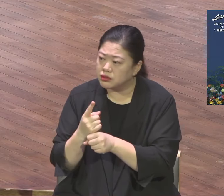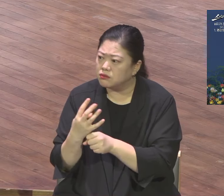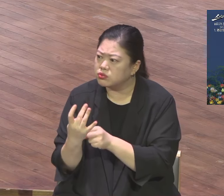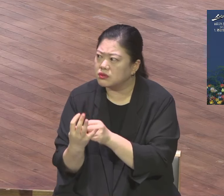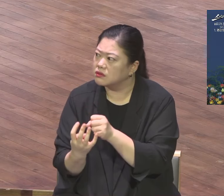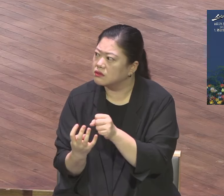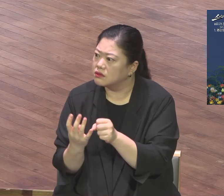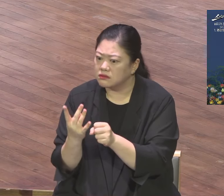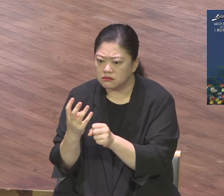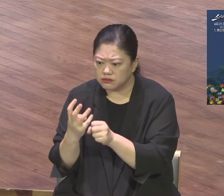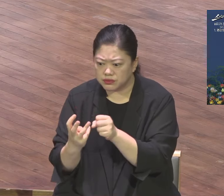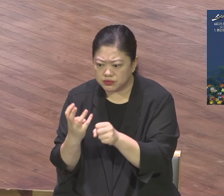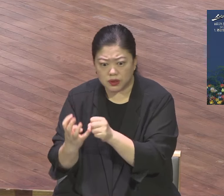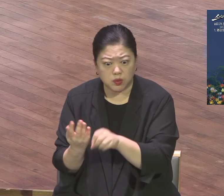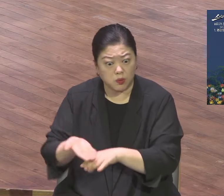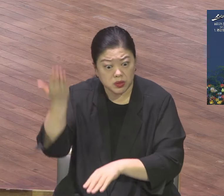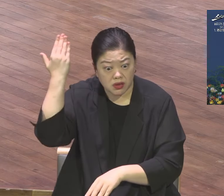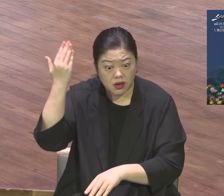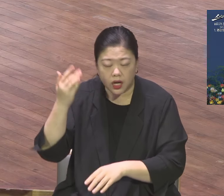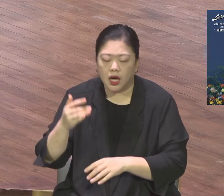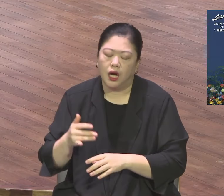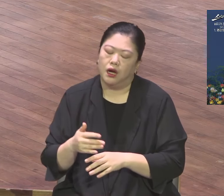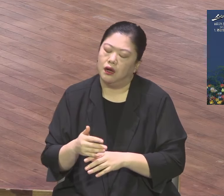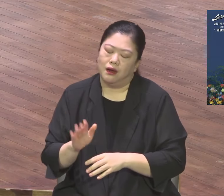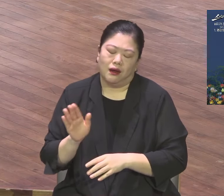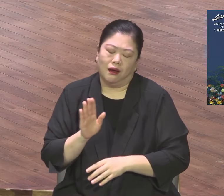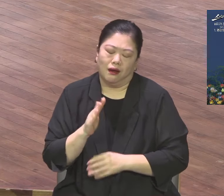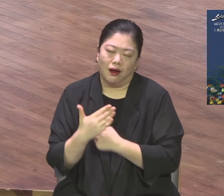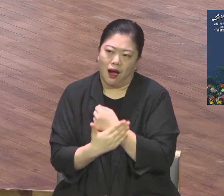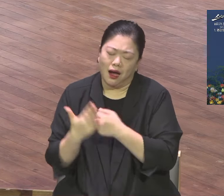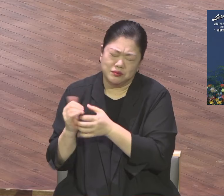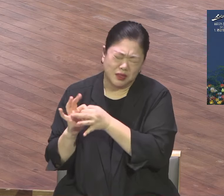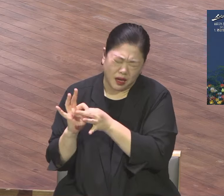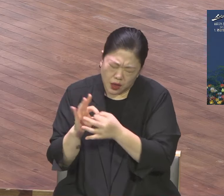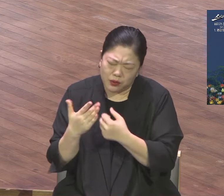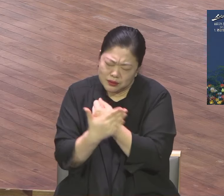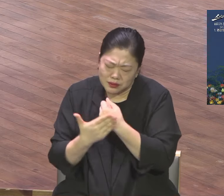똑같습니다. 청년 때 지금